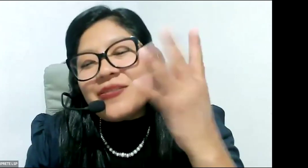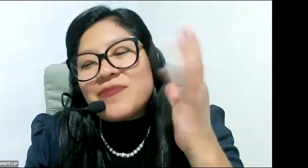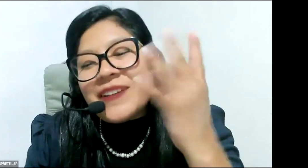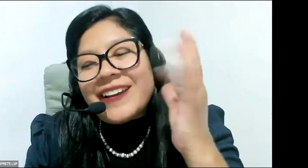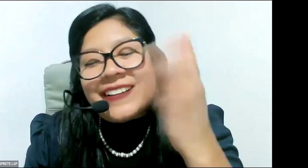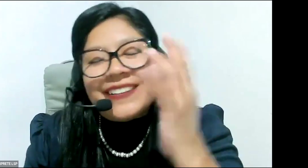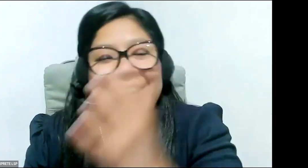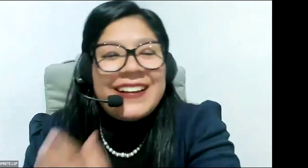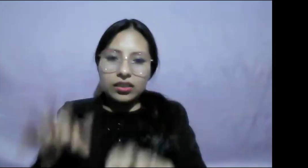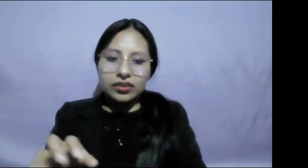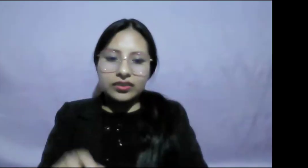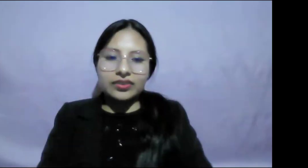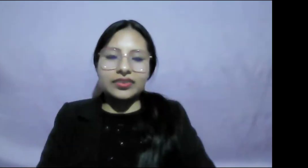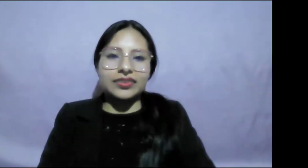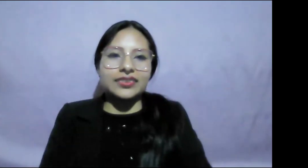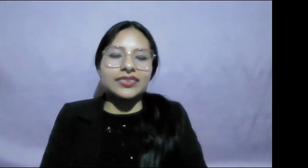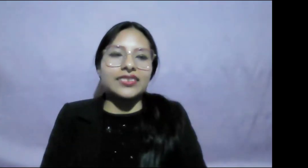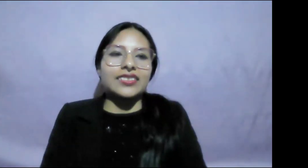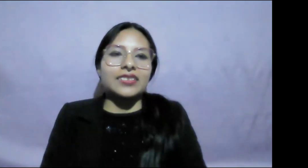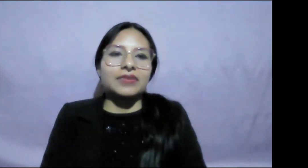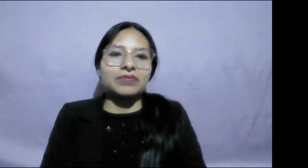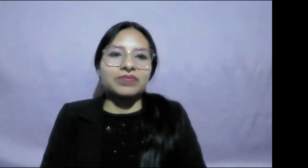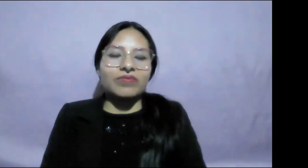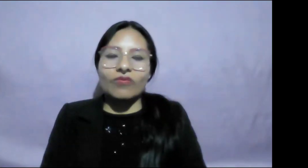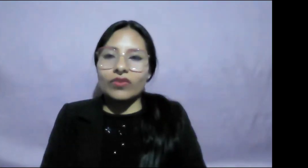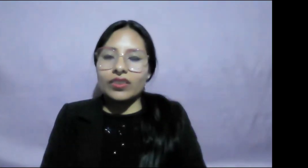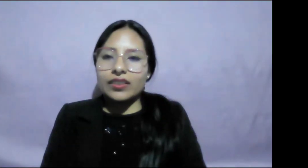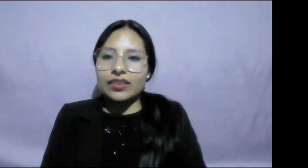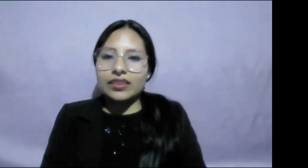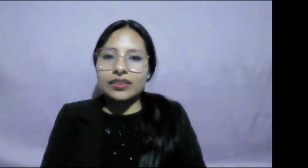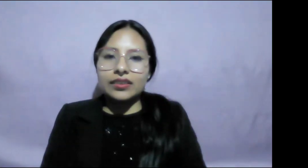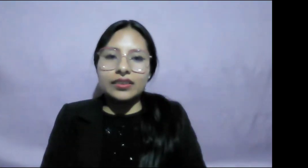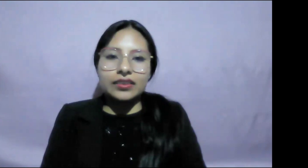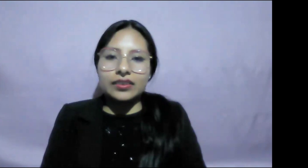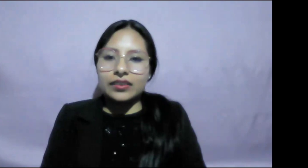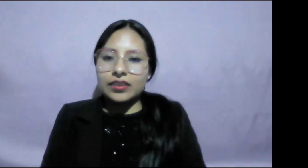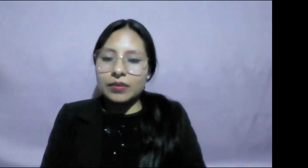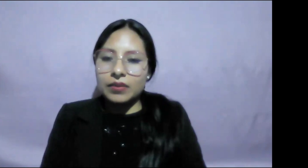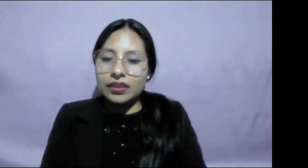bien Guadalupe gracias así le dicen a los guanuqueando